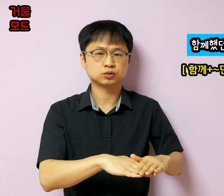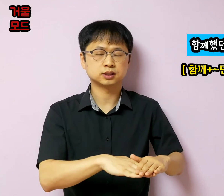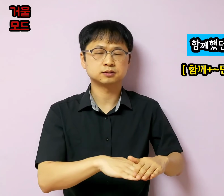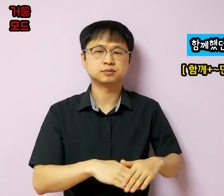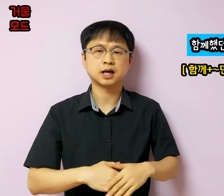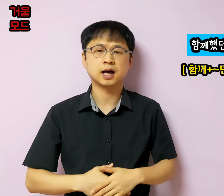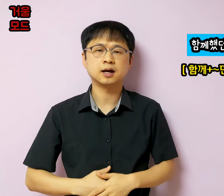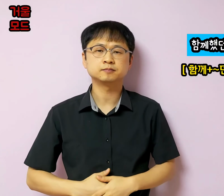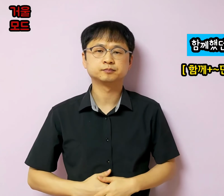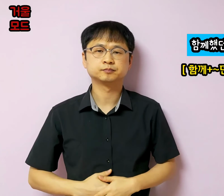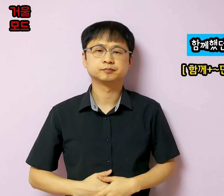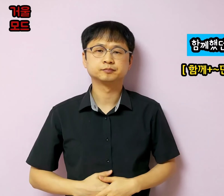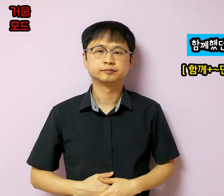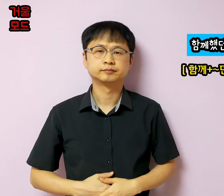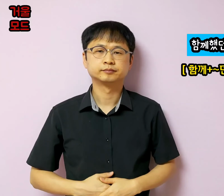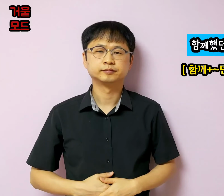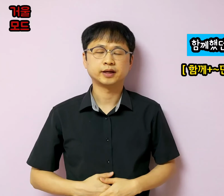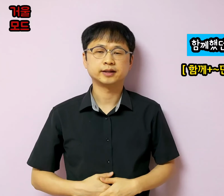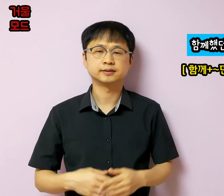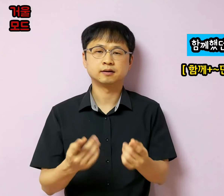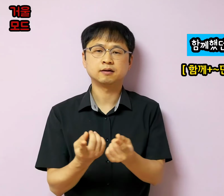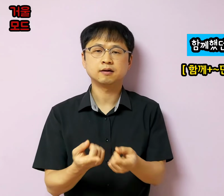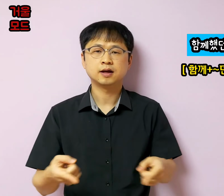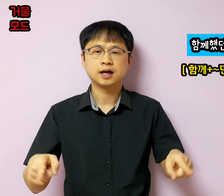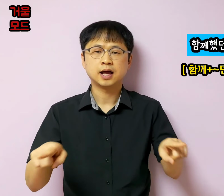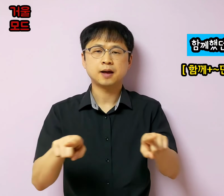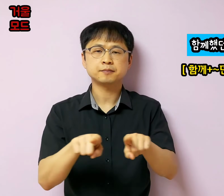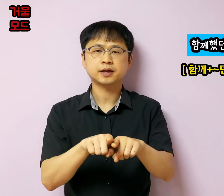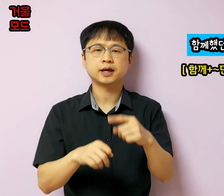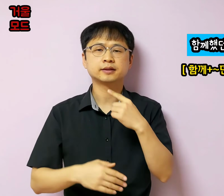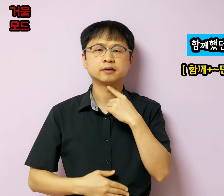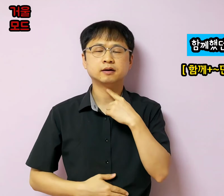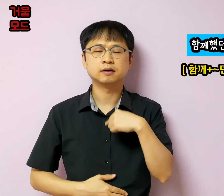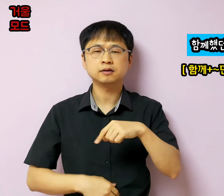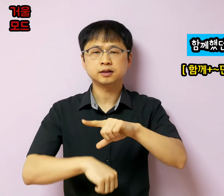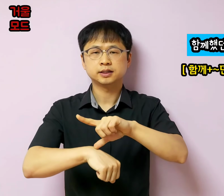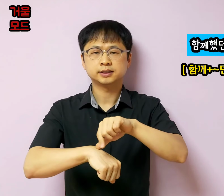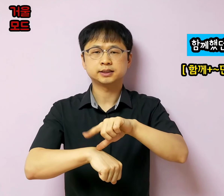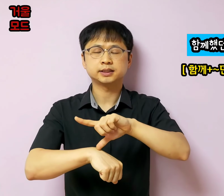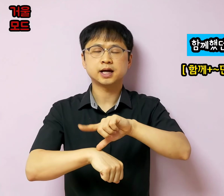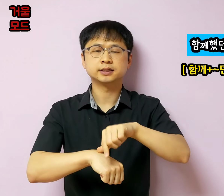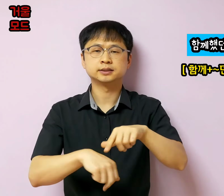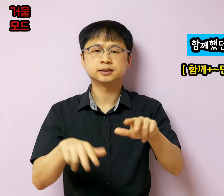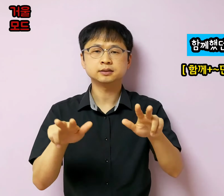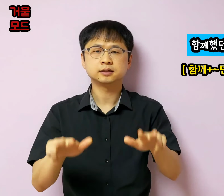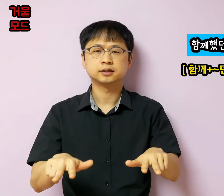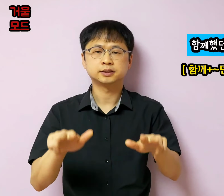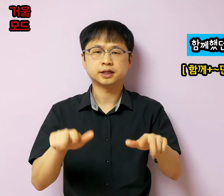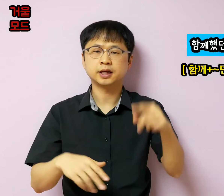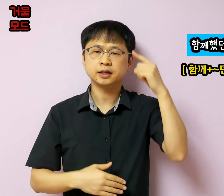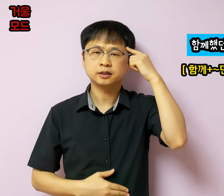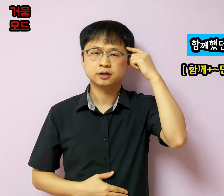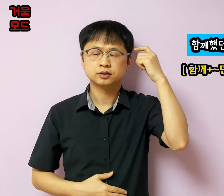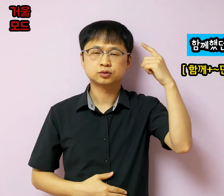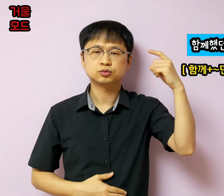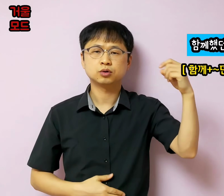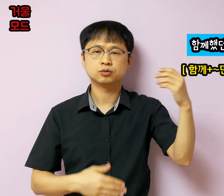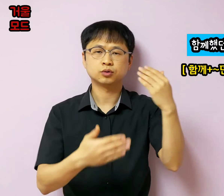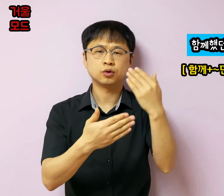수어 썼습니다. 네, 그래서 함께 했던 시간은 이제